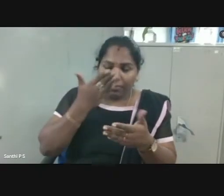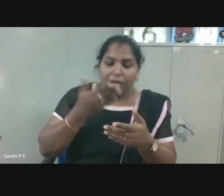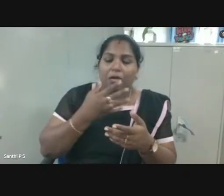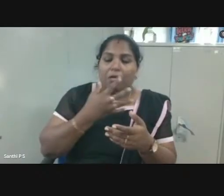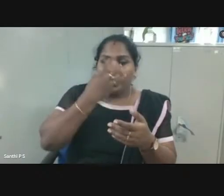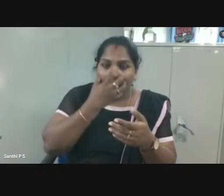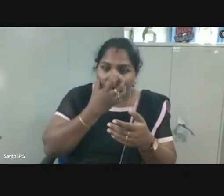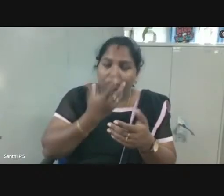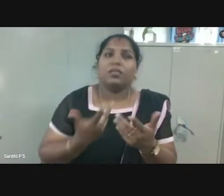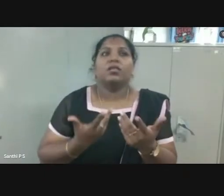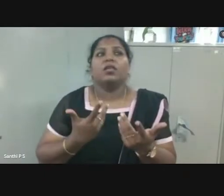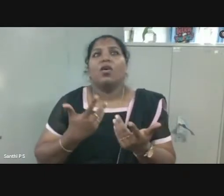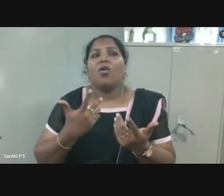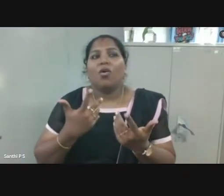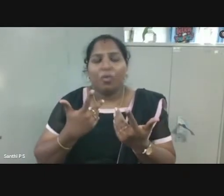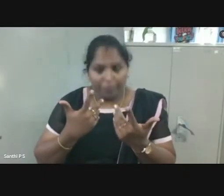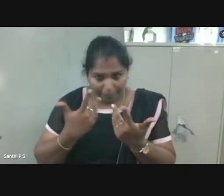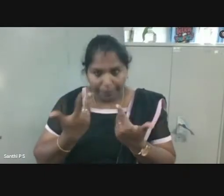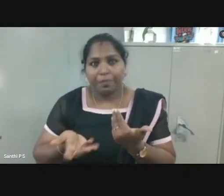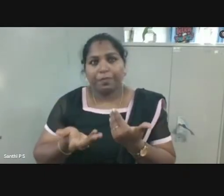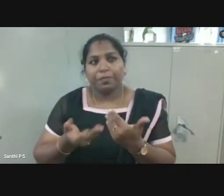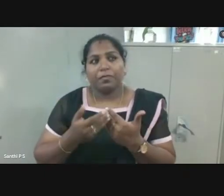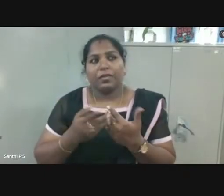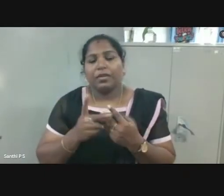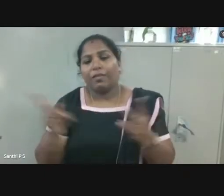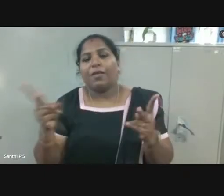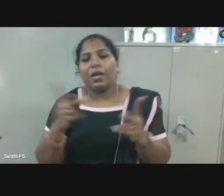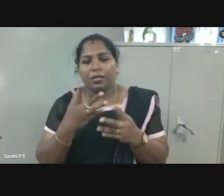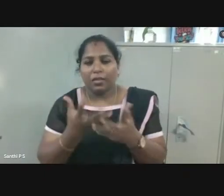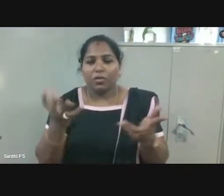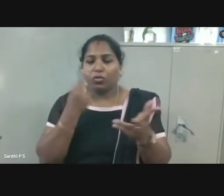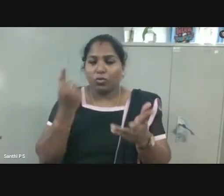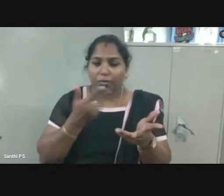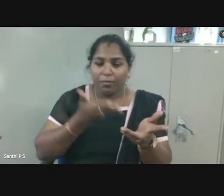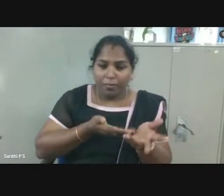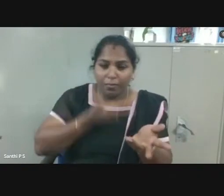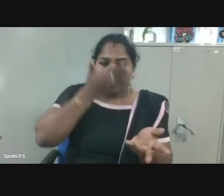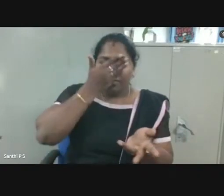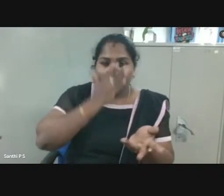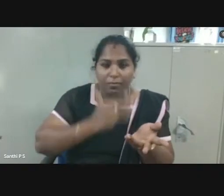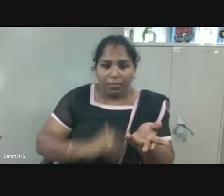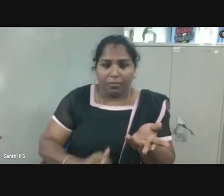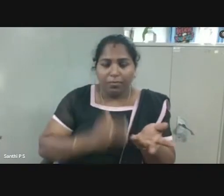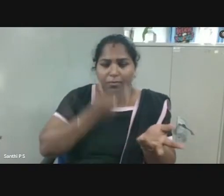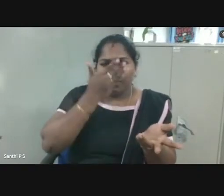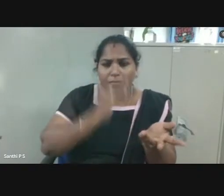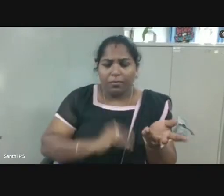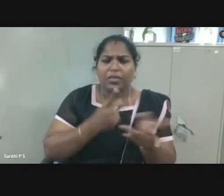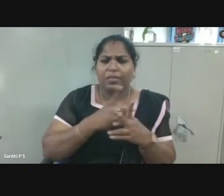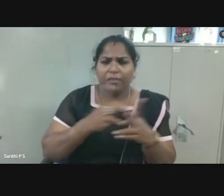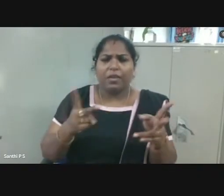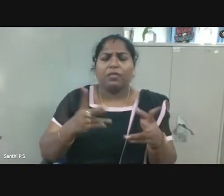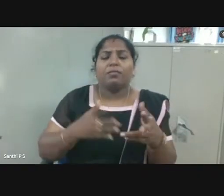അല്ലെങ്കിൽ മൂക്കിൽ വെക്കുന്ന ഉപകരണങ്ങൾ വെച്ചിട്ട് ശ്വാസം അകത്തോട്ട് തള്ളിക്കൊടുക്കുന്ന ഉപകരണങ്ങൾ ഉണ്ടാകുമ്പോൾ